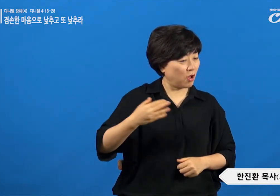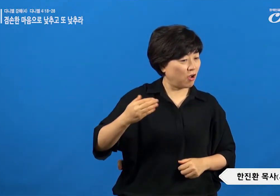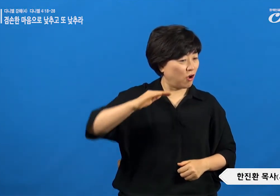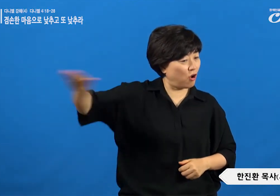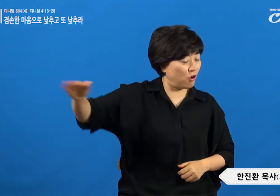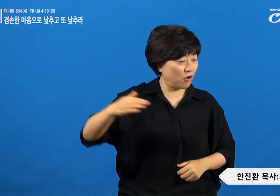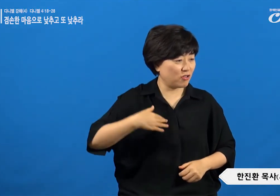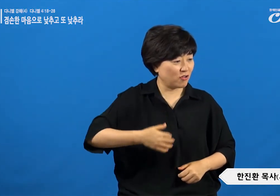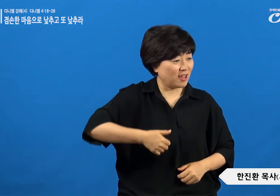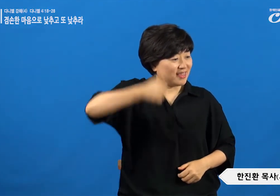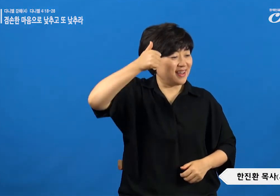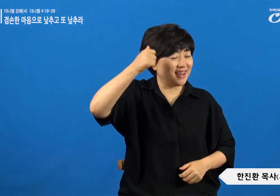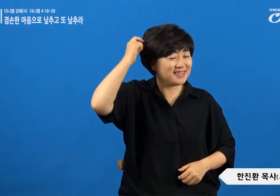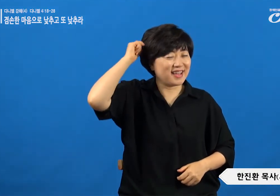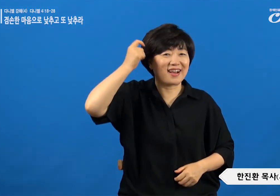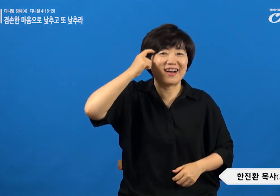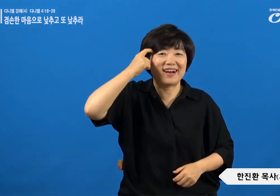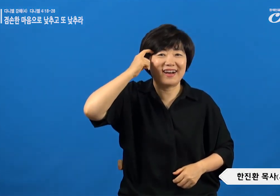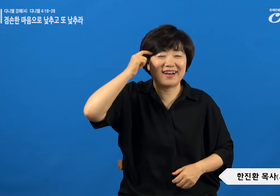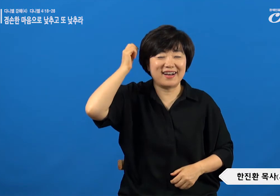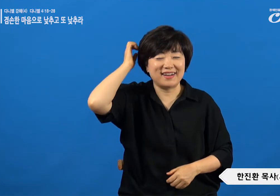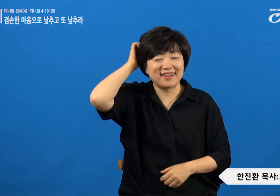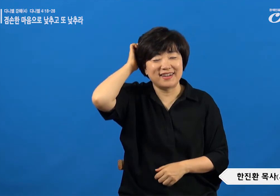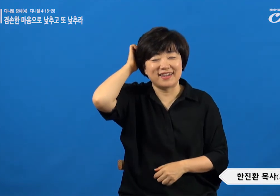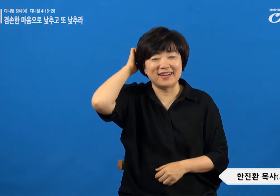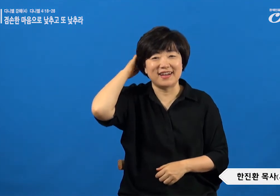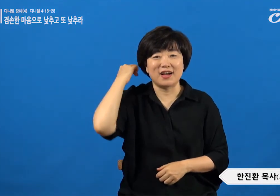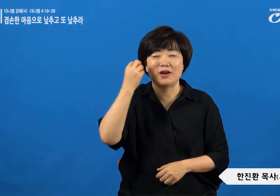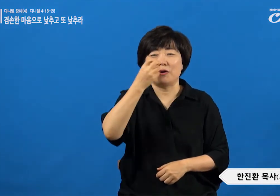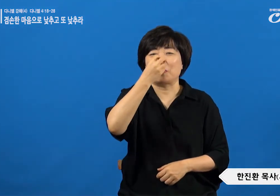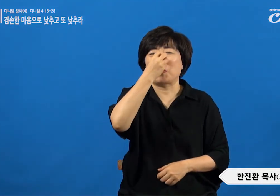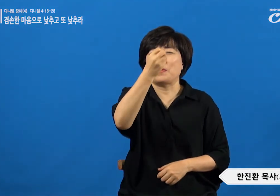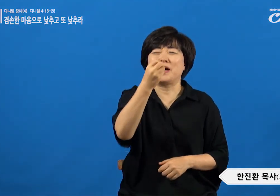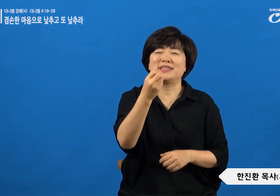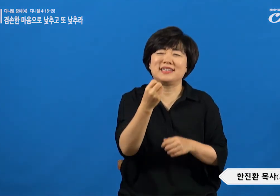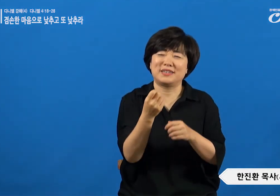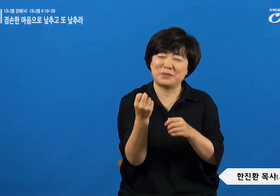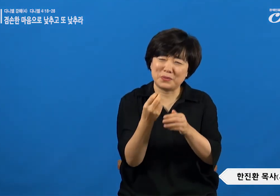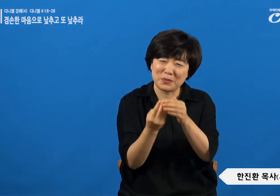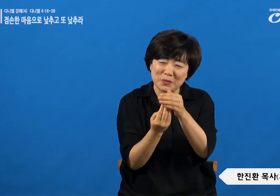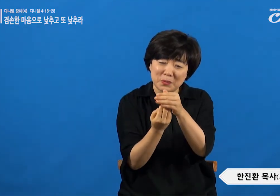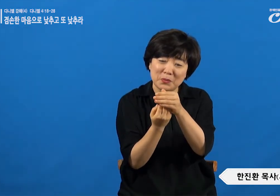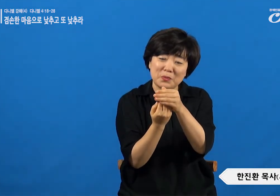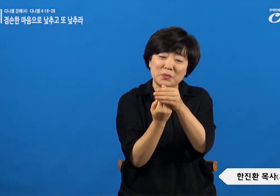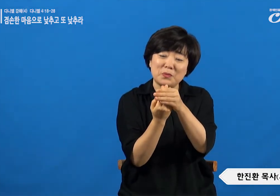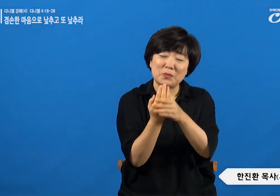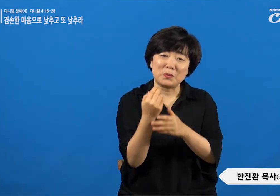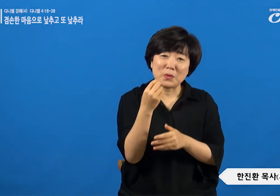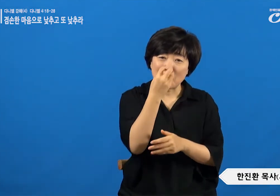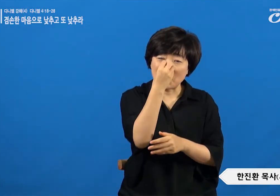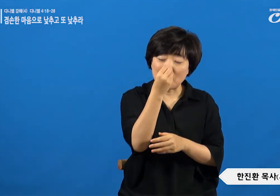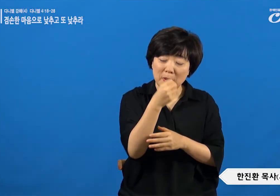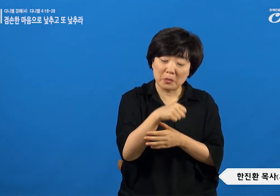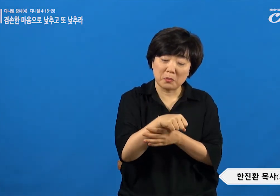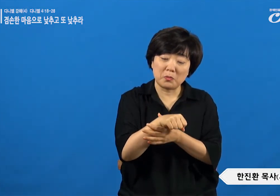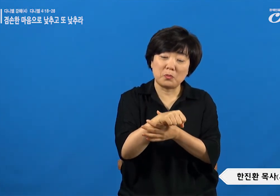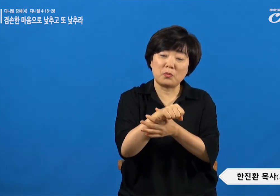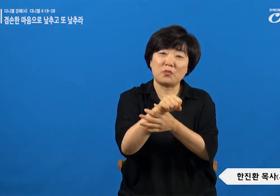나아 하는 마음이 들기 시작합니다. 교만이 또 슬슬 고개를 쳐드는 것이죠.